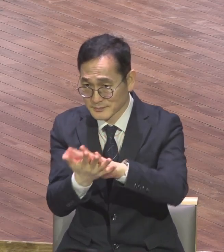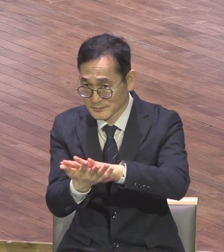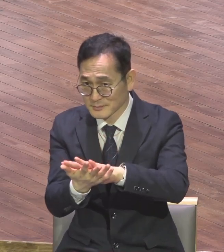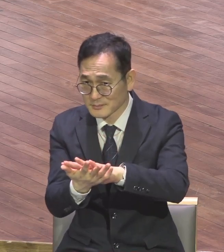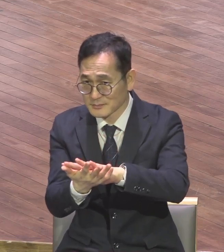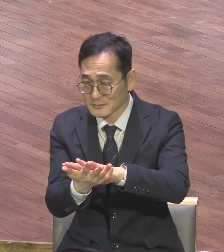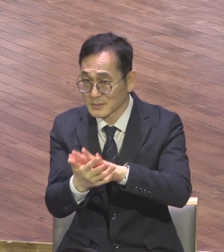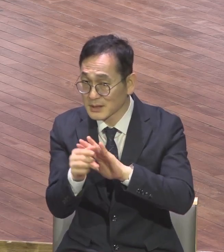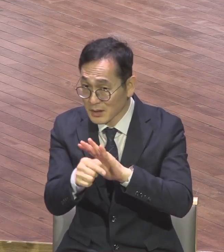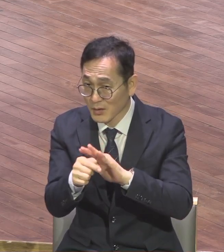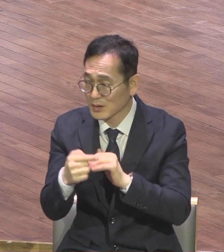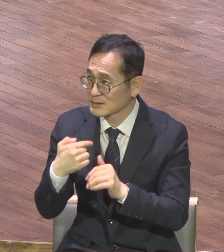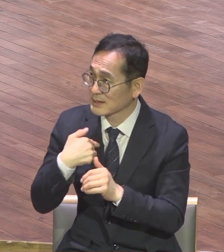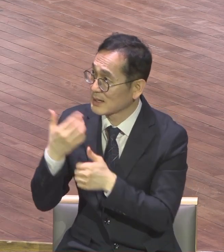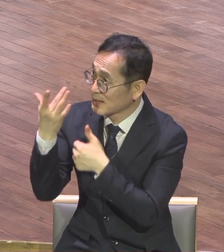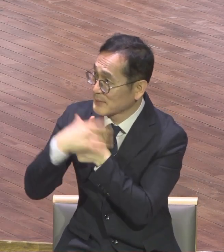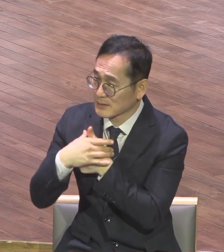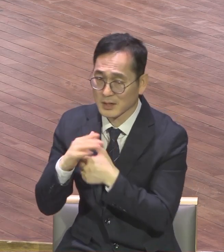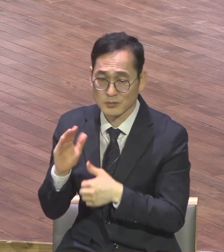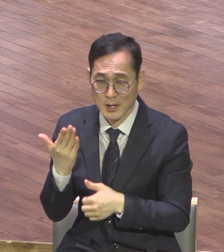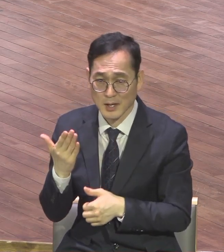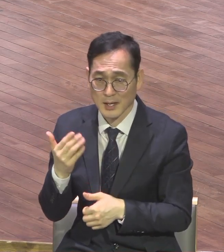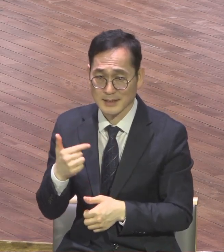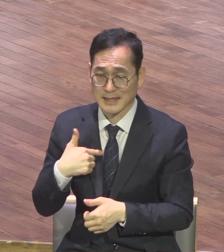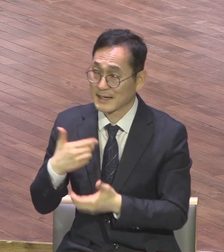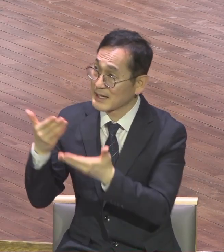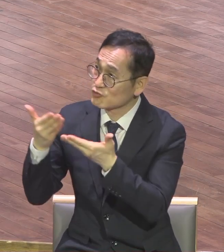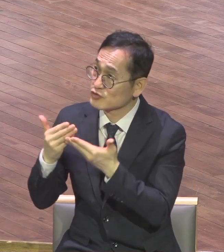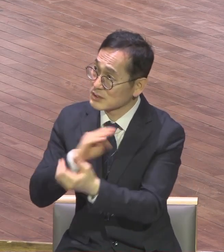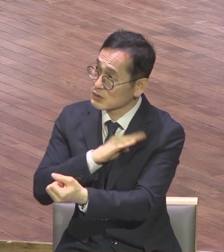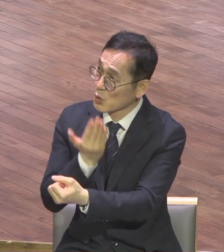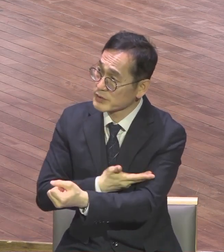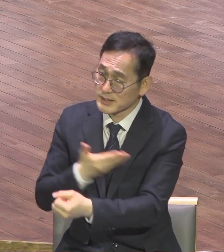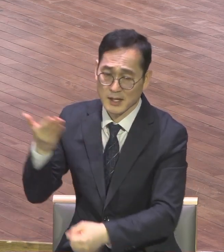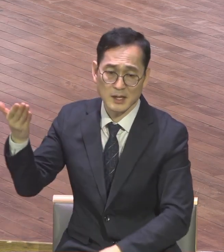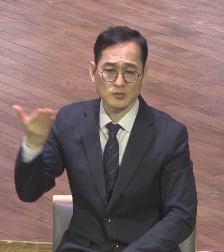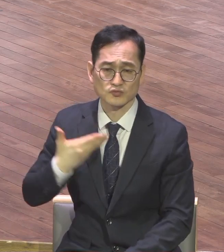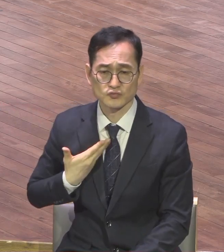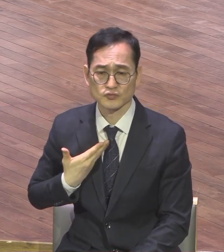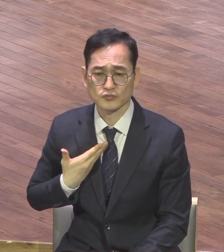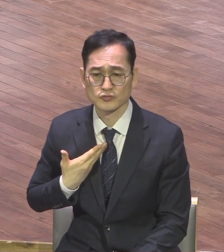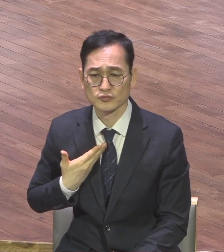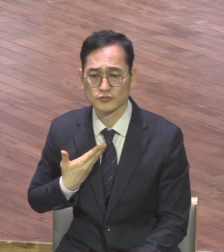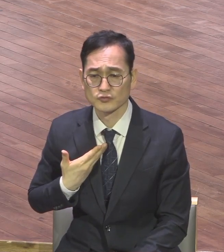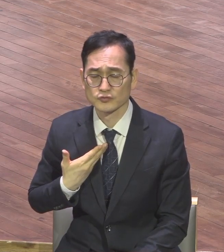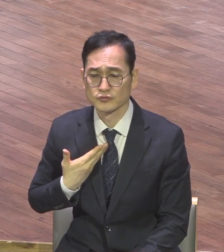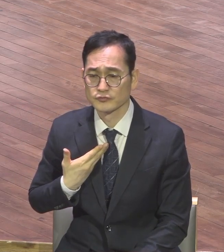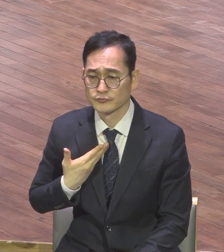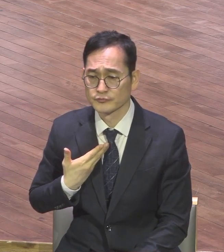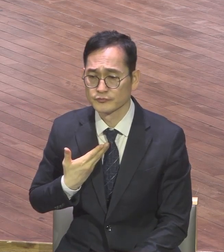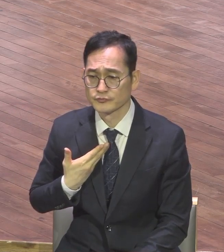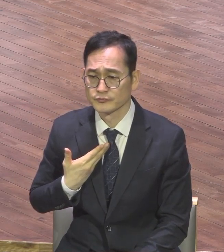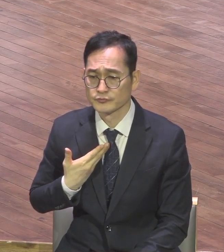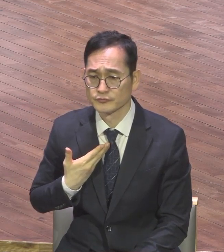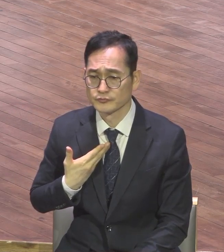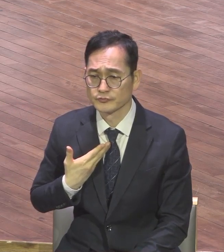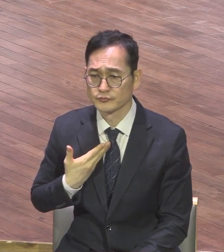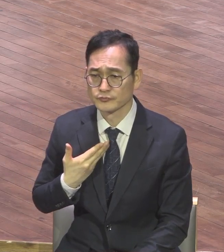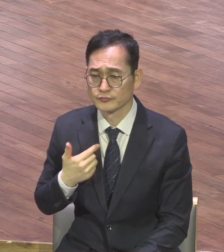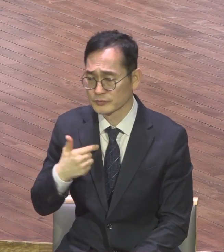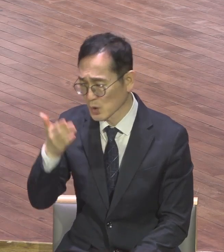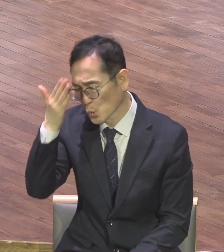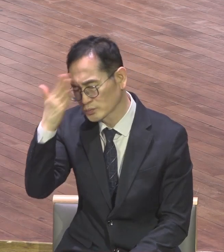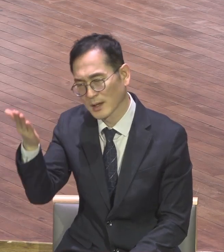내게 주신 예수 그리스도의 놀라운 권세, 권세는 그냥 주는 거예요. 내 노력해서 시험치서 받는 거 아니에요.